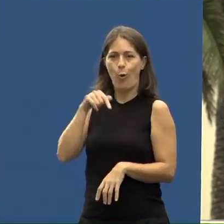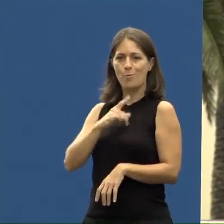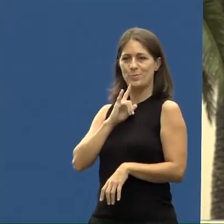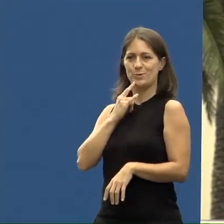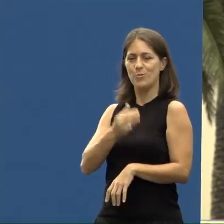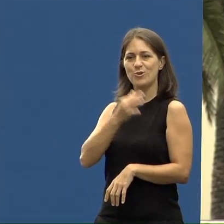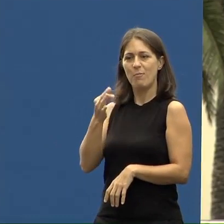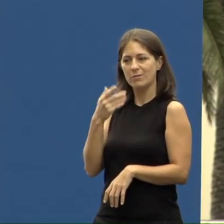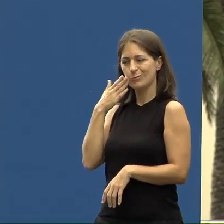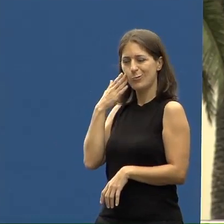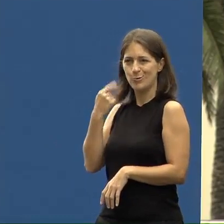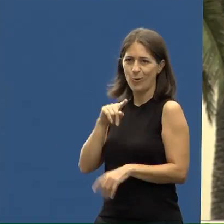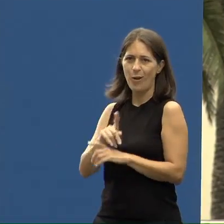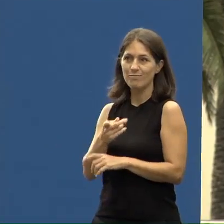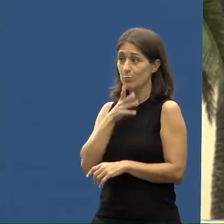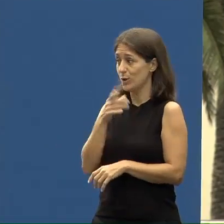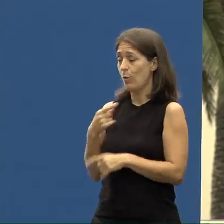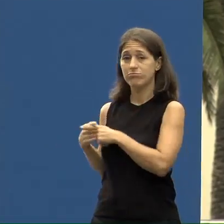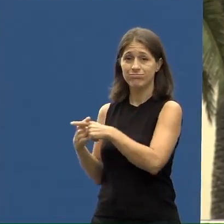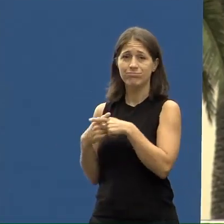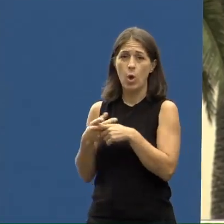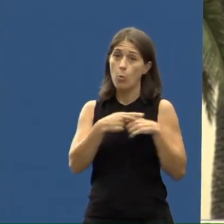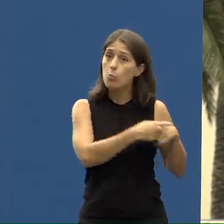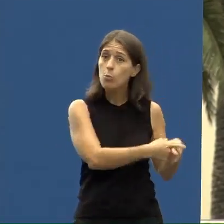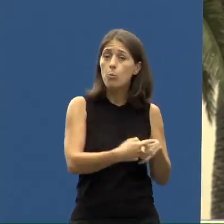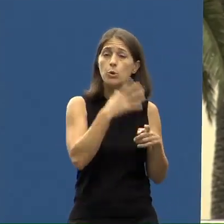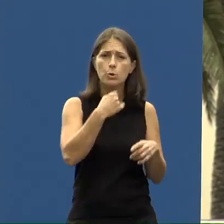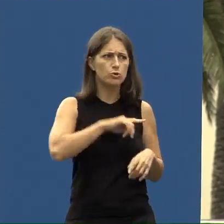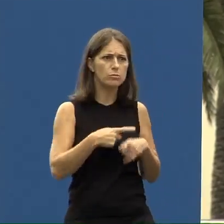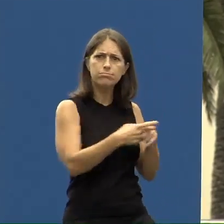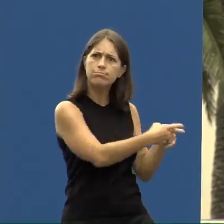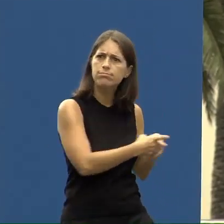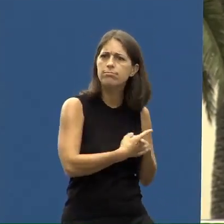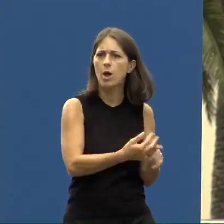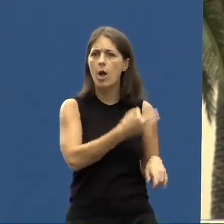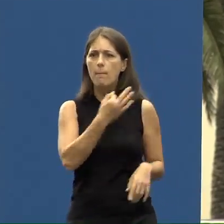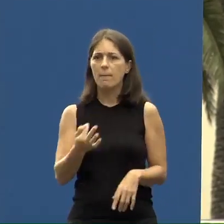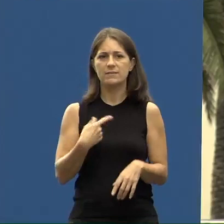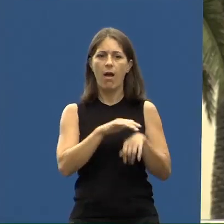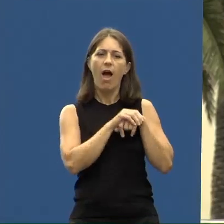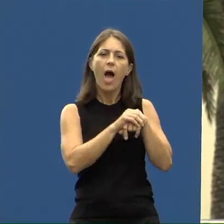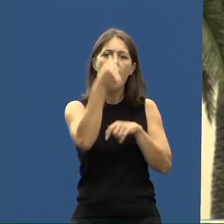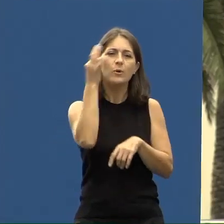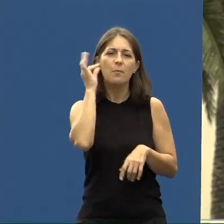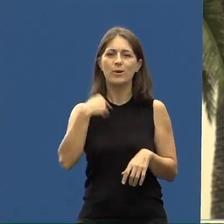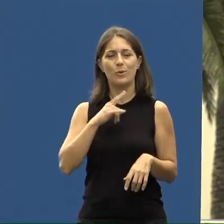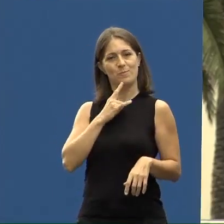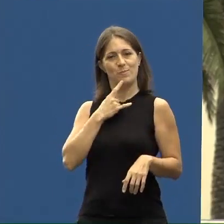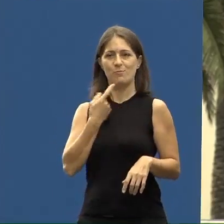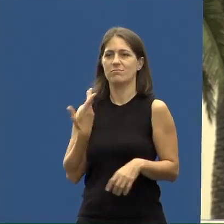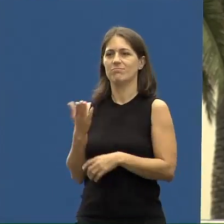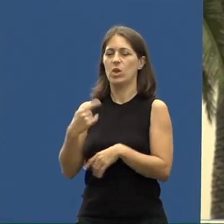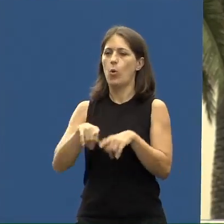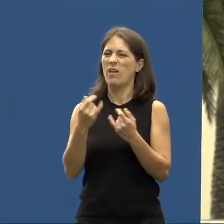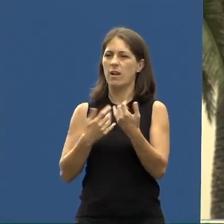hoxe compartimos escenario. Porque nós podemos compartir escenario e podemos presumir dos nosos amigos e das nosas amigas que comparten con nós